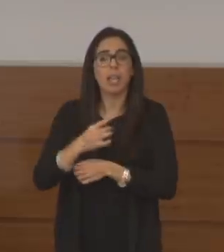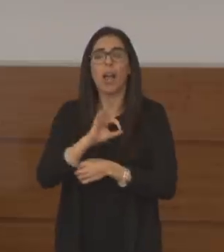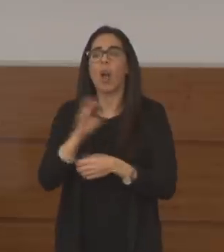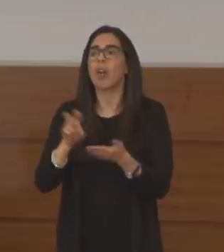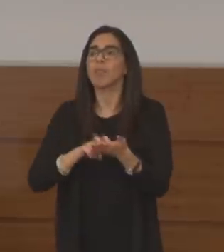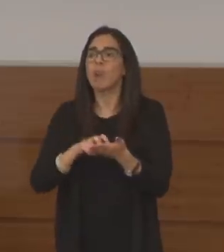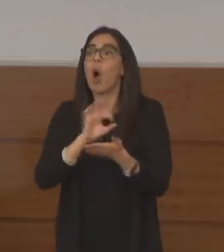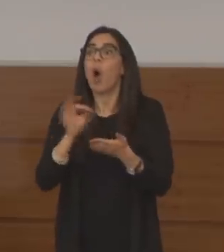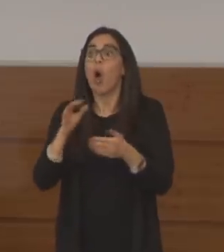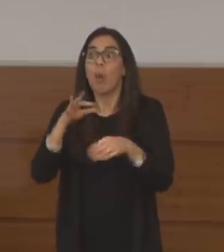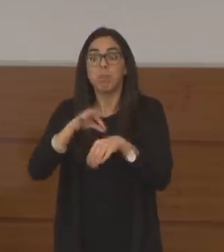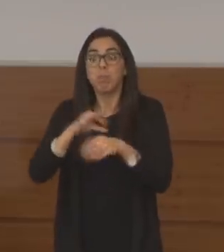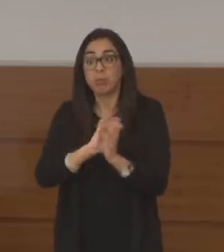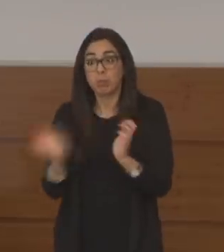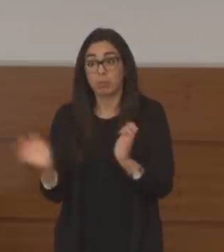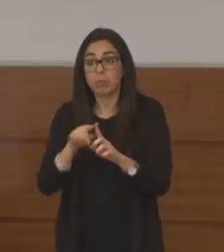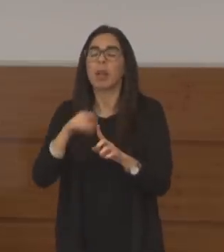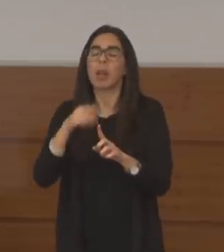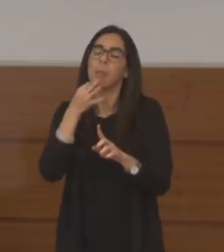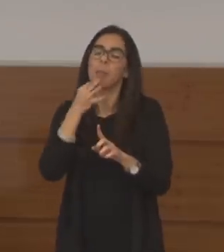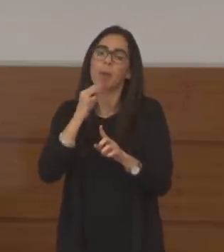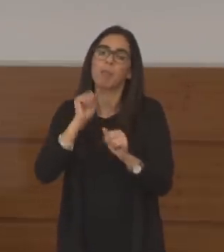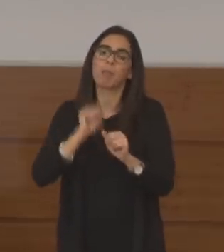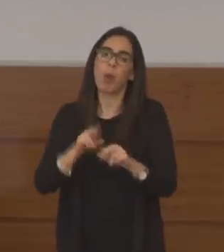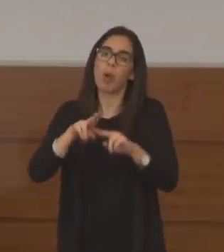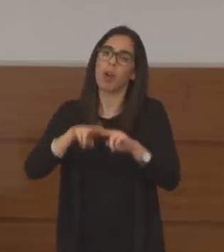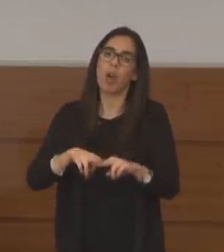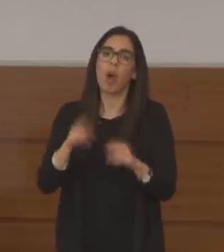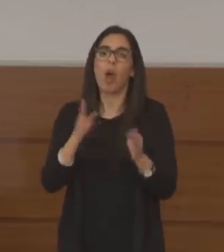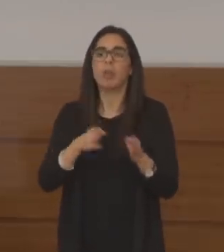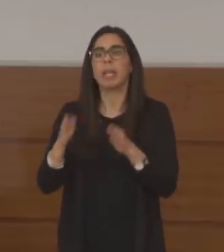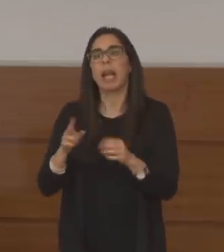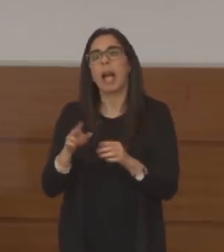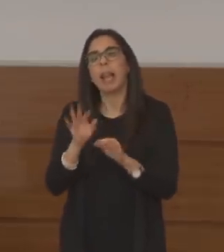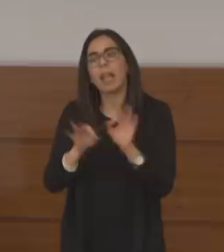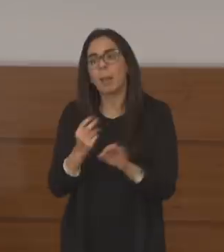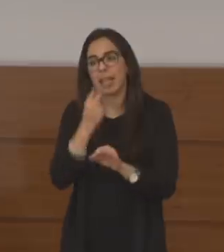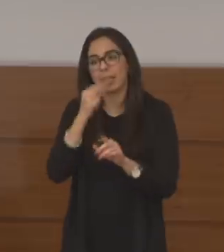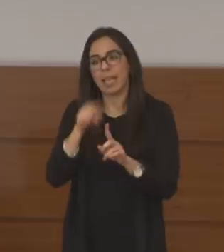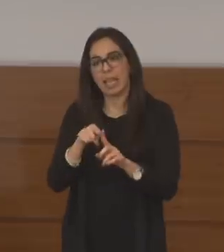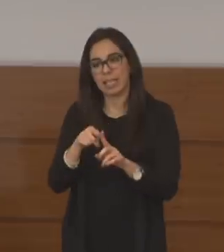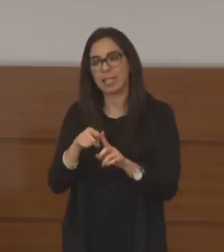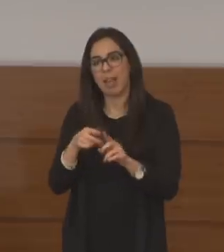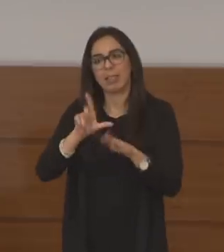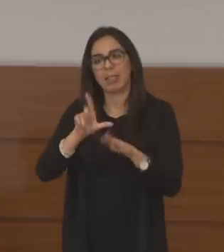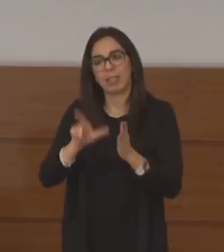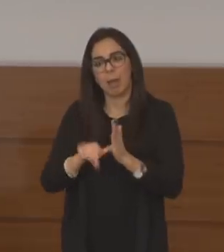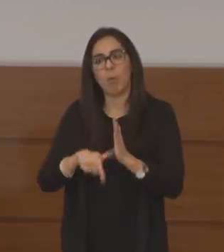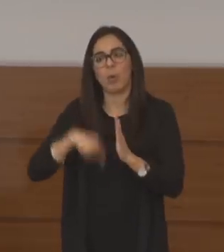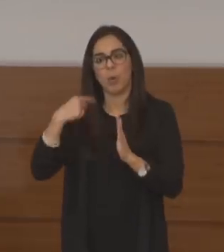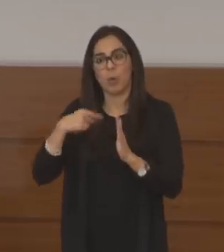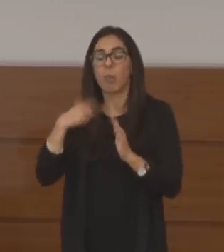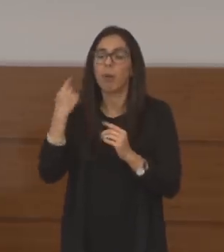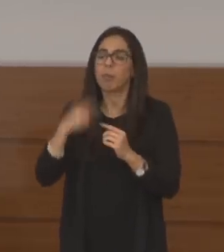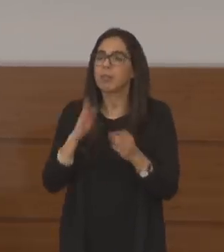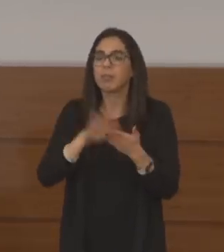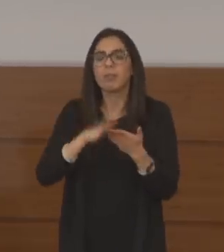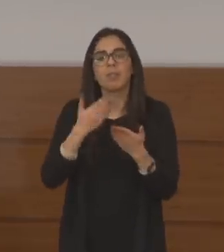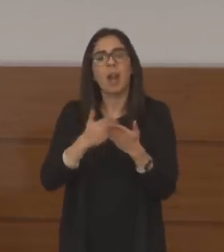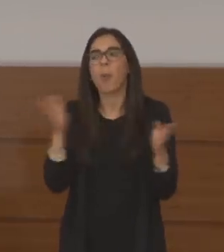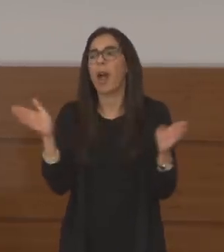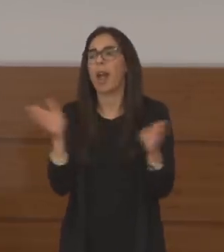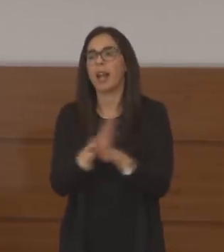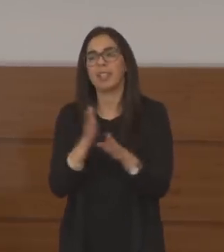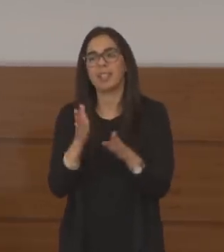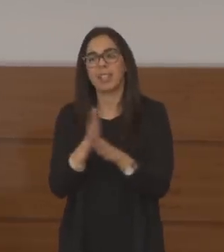durata della degenza in terapia intensiva e un po più elevata ma questo vale per tutti i casi e questo evidentemente è uno degli elementi anche che rende critico